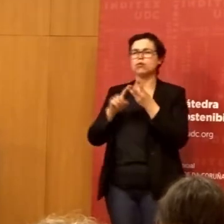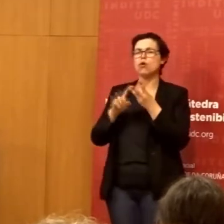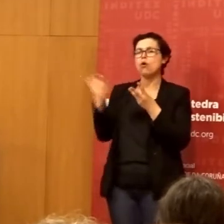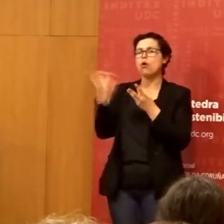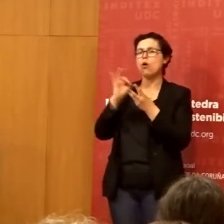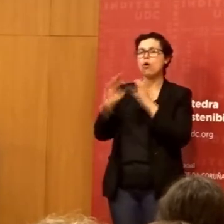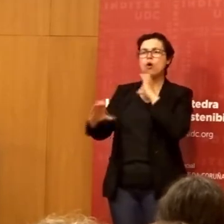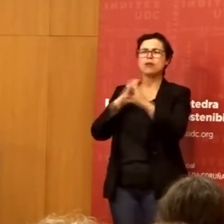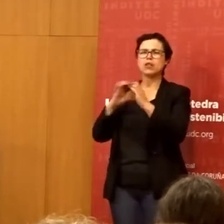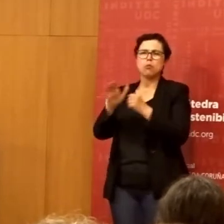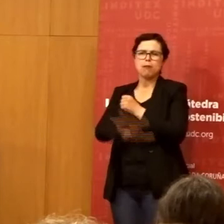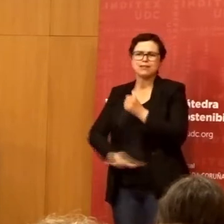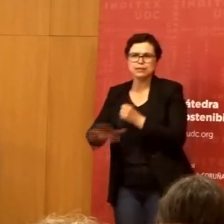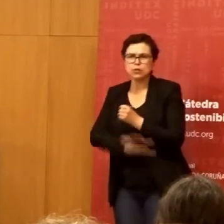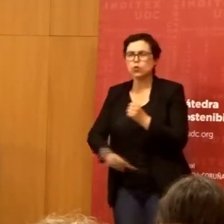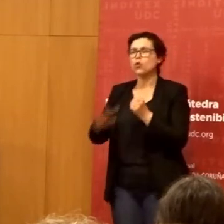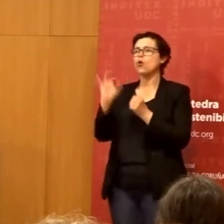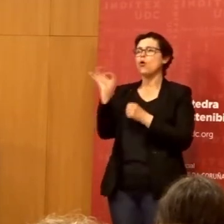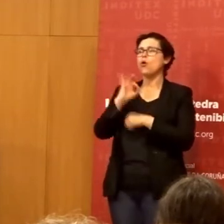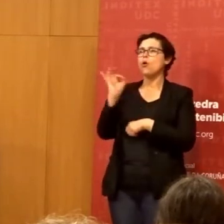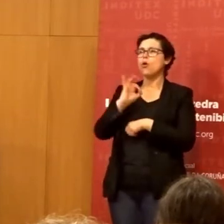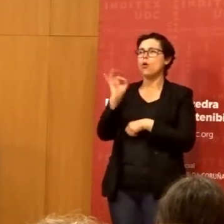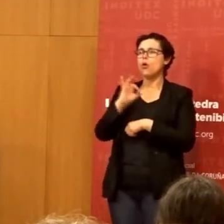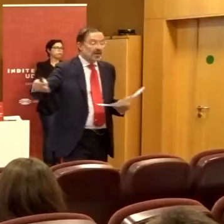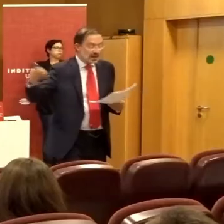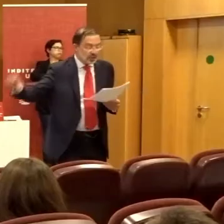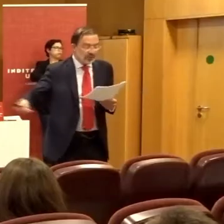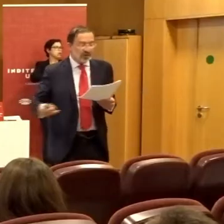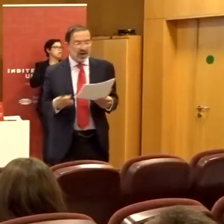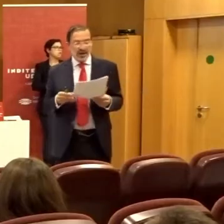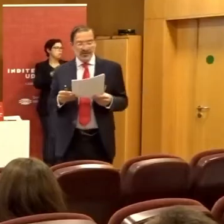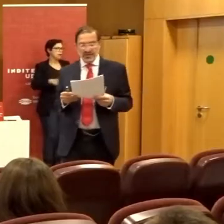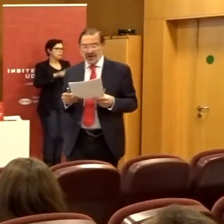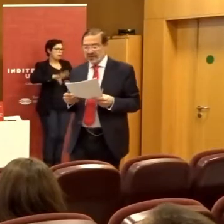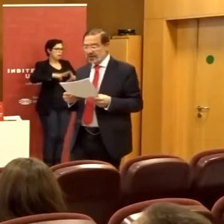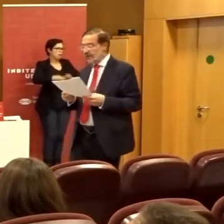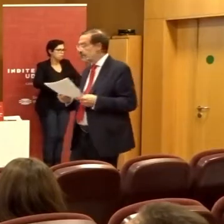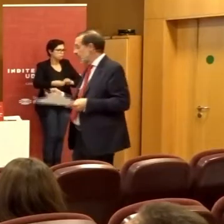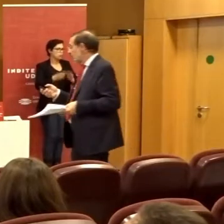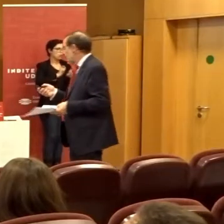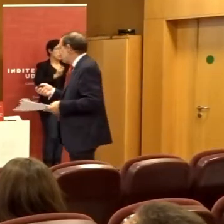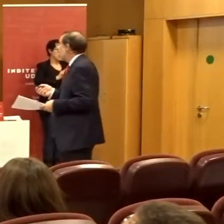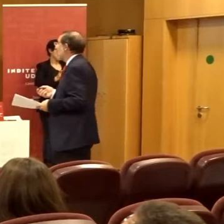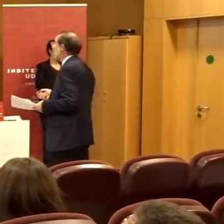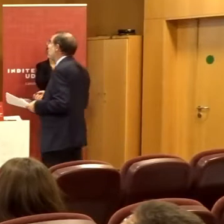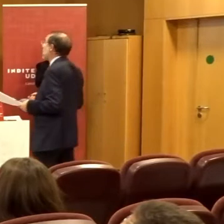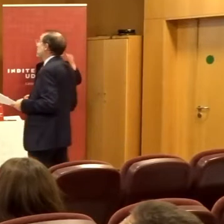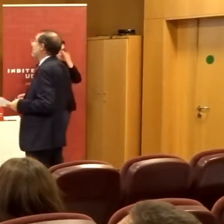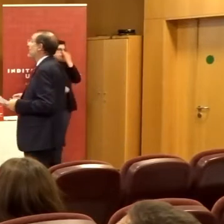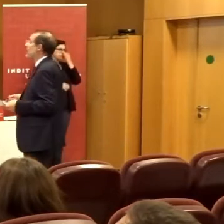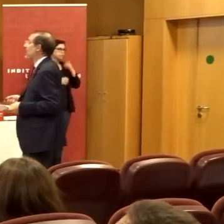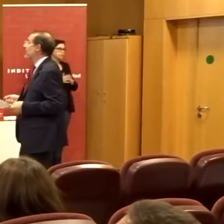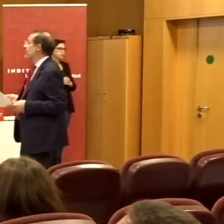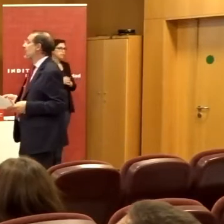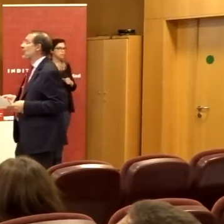de comunicación, tareas informática aplicada a tareas de oficina, etcétera, etcétera. Y quiero